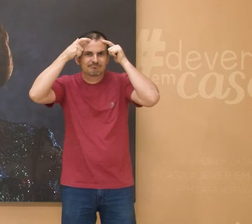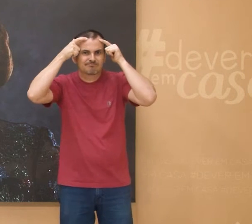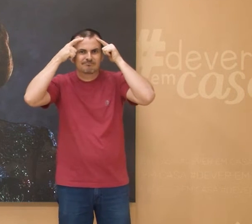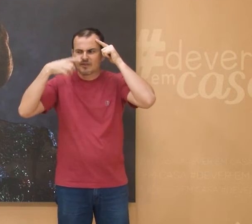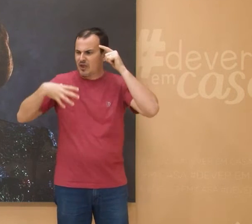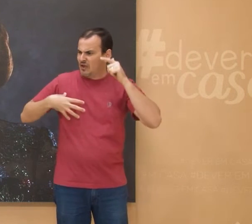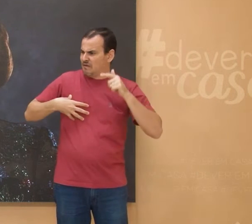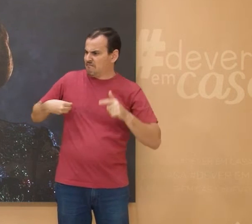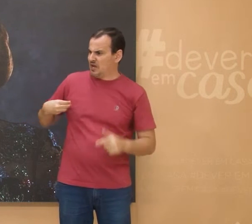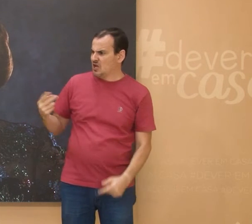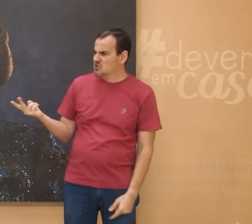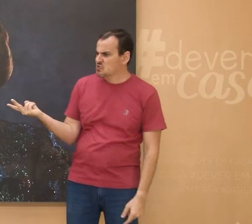escolhida.